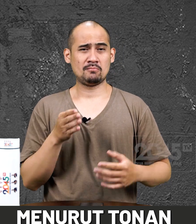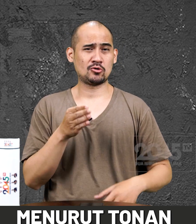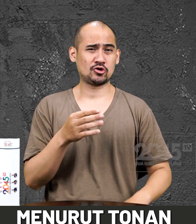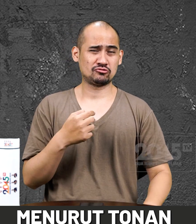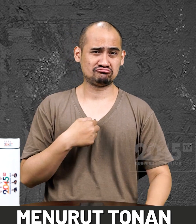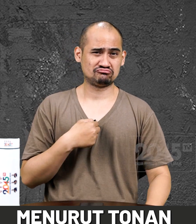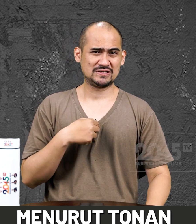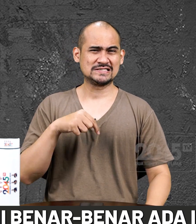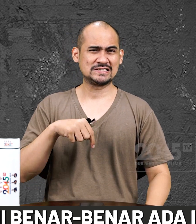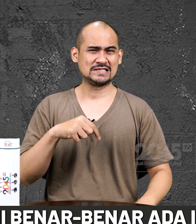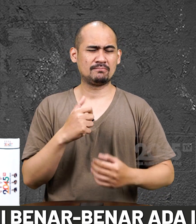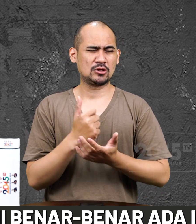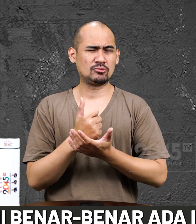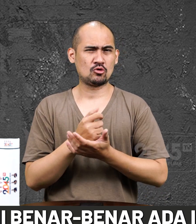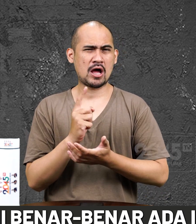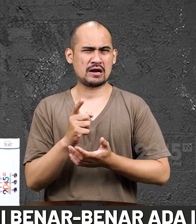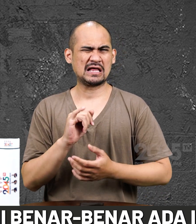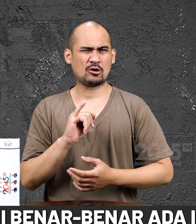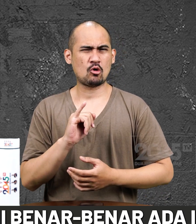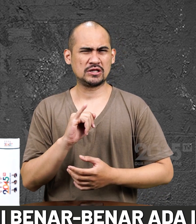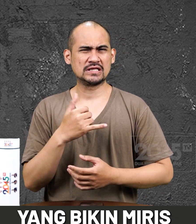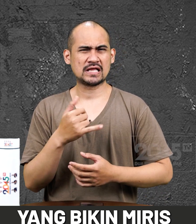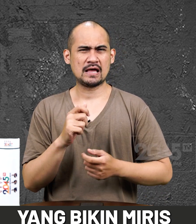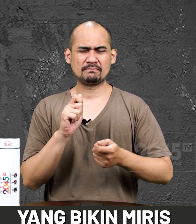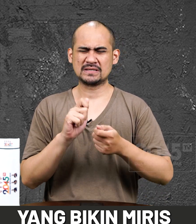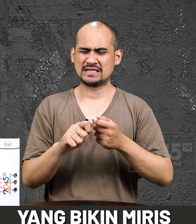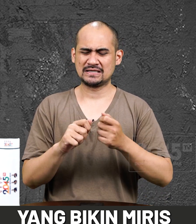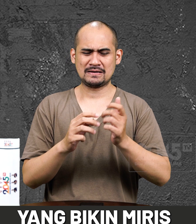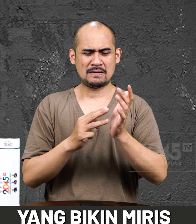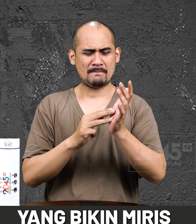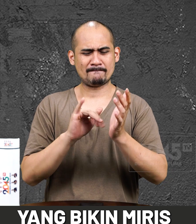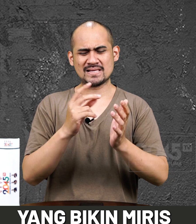Menurut Tonan, di sini benar-benar ada ironi yang bikin miris.